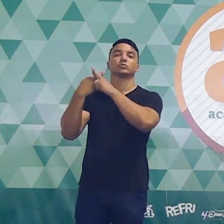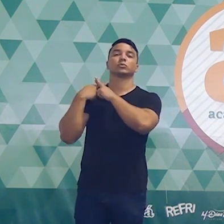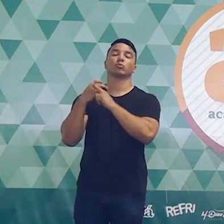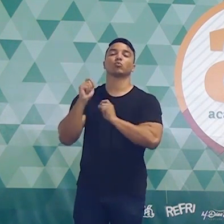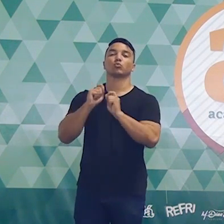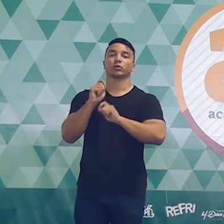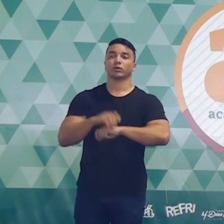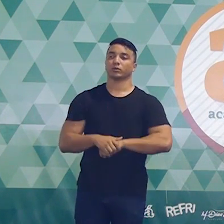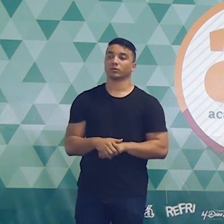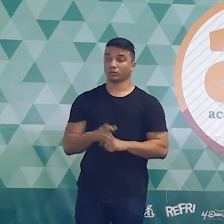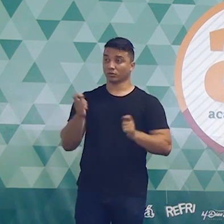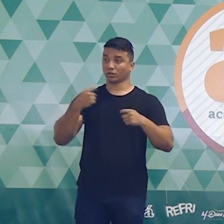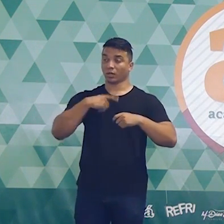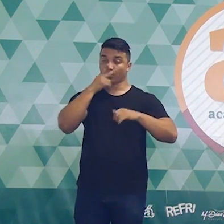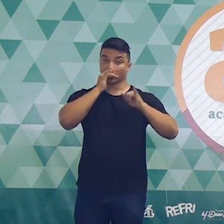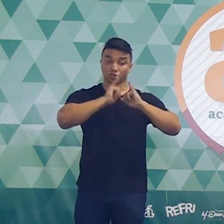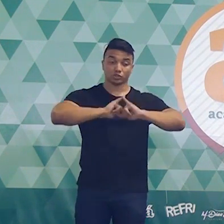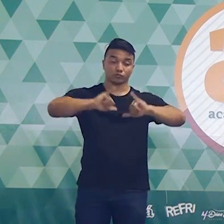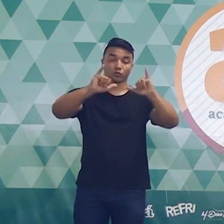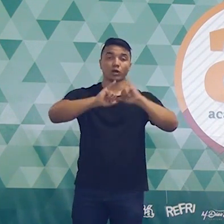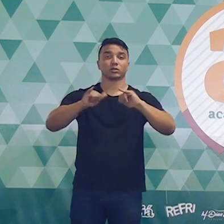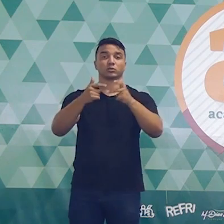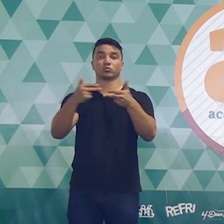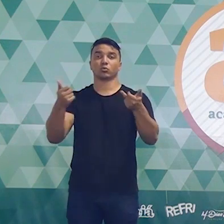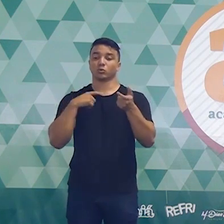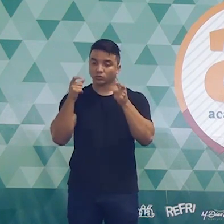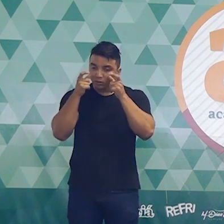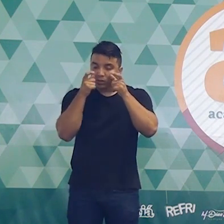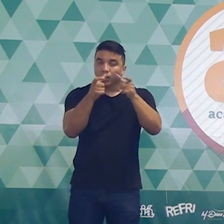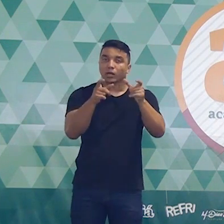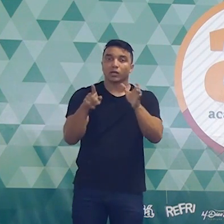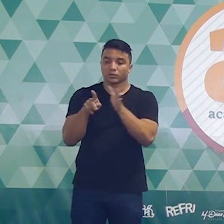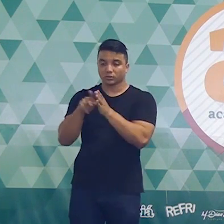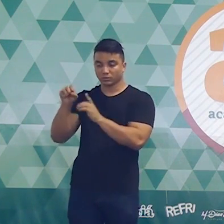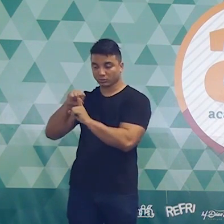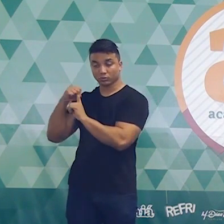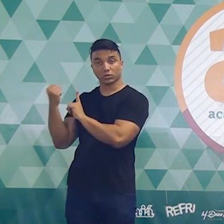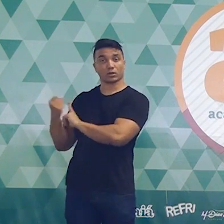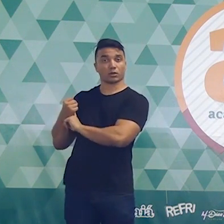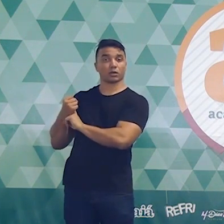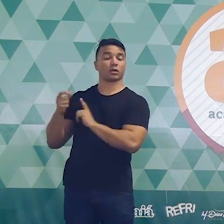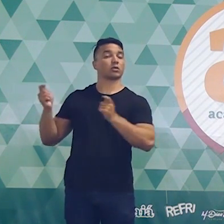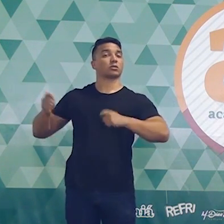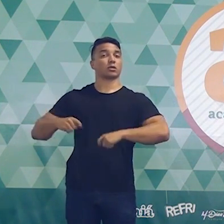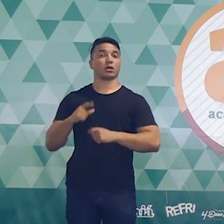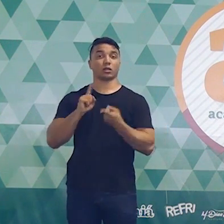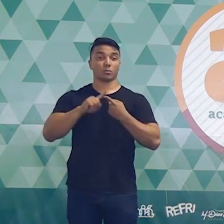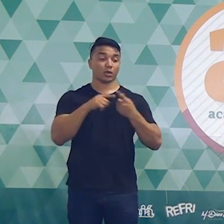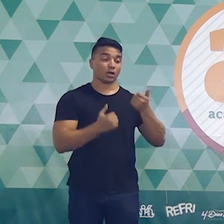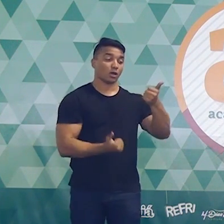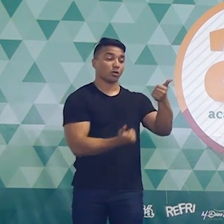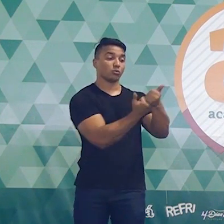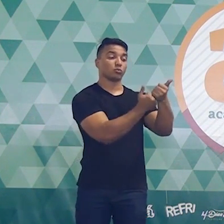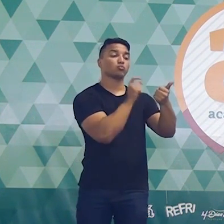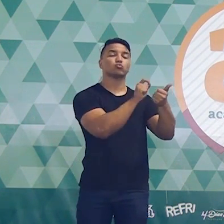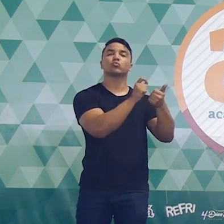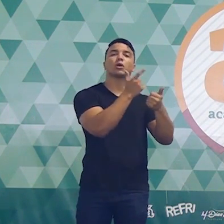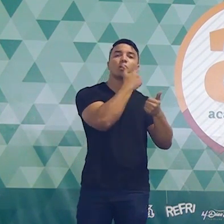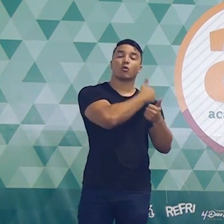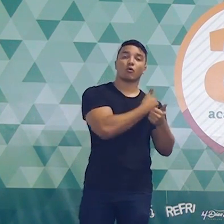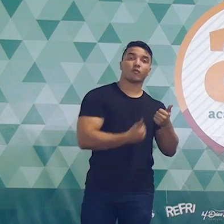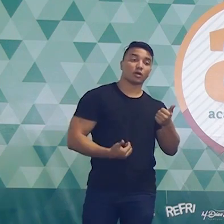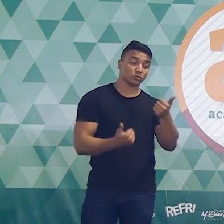Rapaz, a imprensa pode participar da divulgação de causas de interesse social, tá certo? A imprensa pode auxiliar o poder público